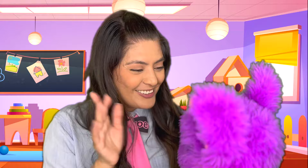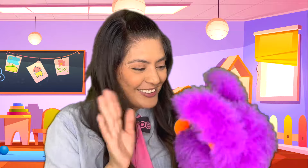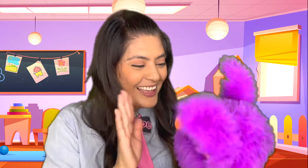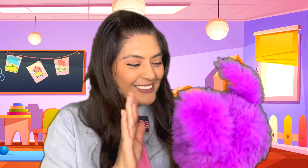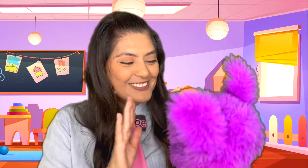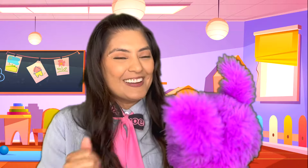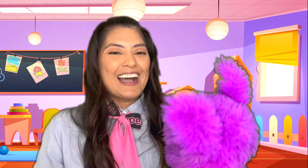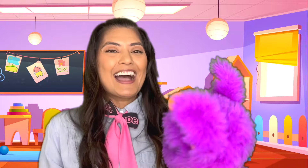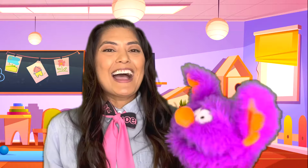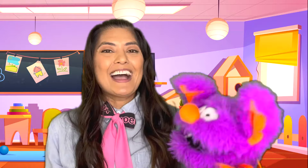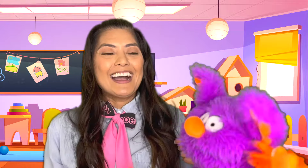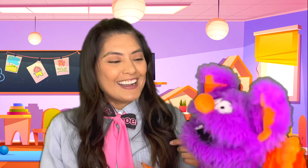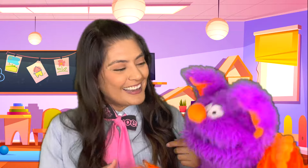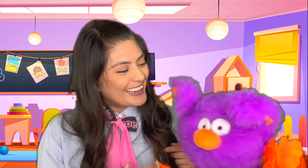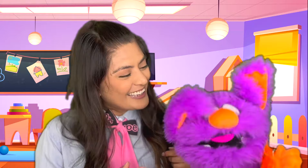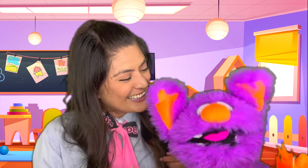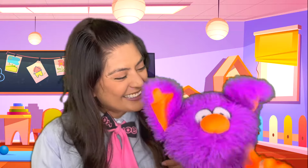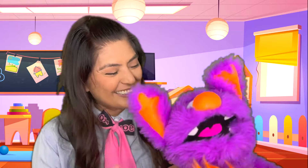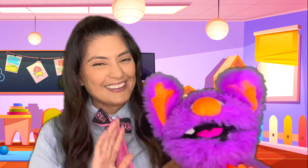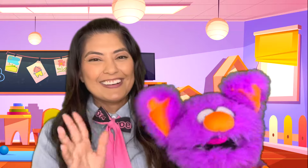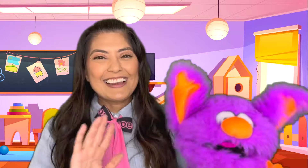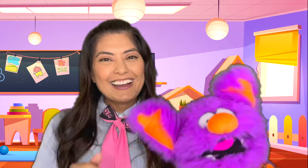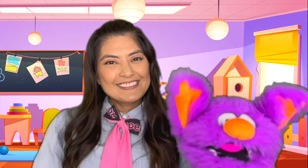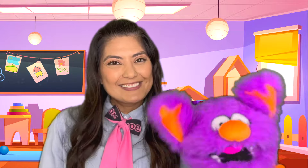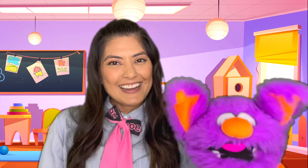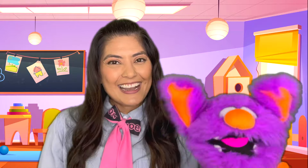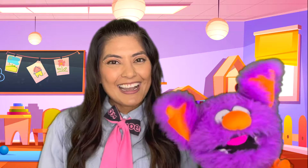Hola, aquí Uva. Estoy. Hola. Hola, Uva.